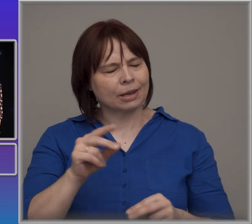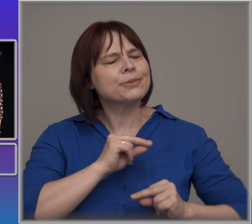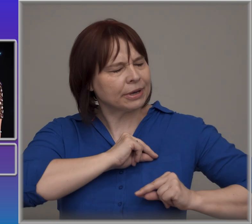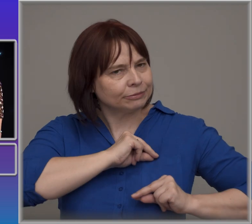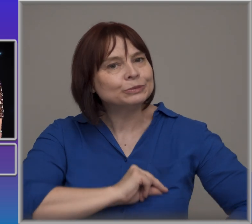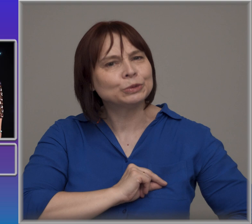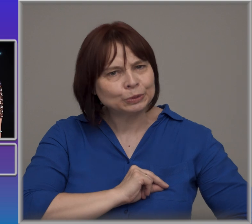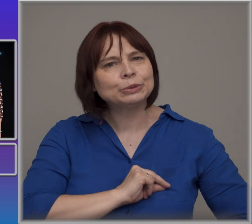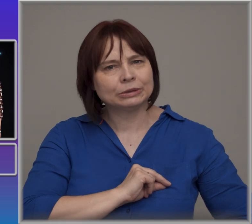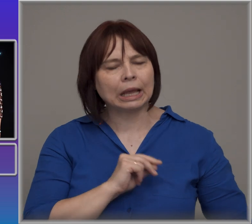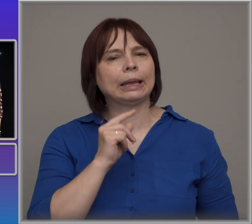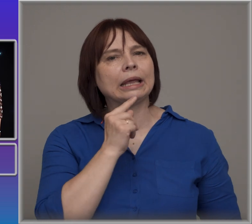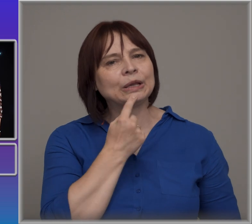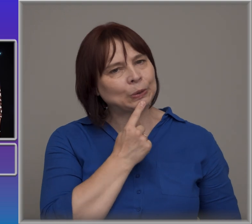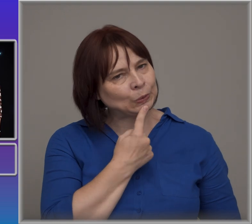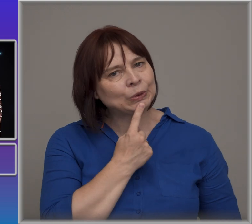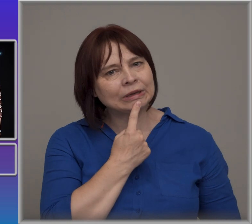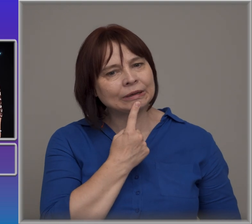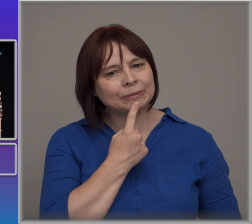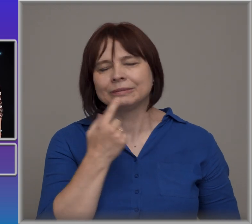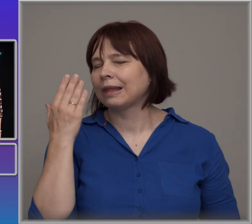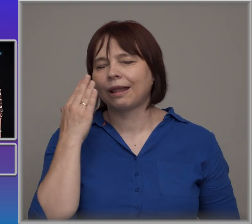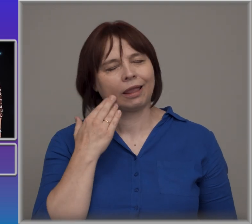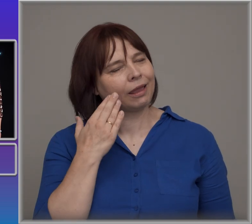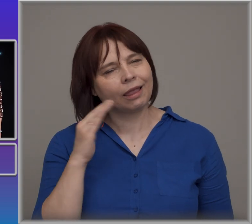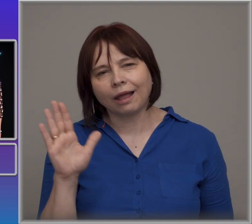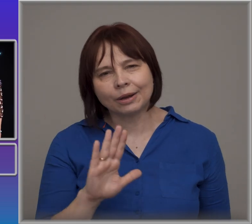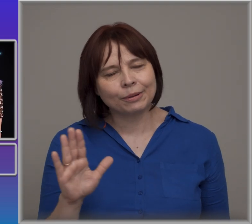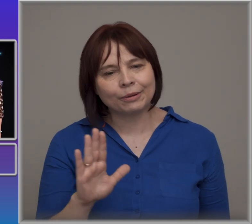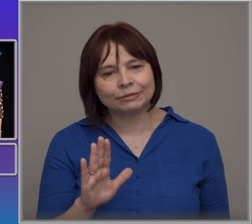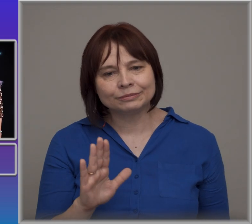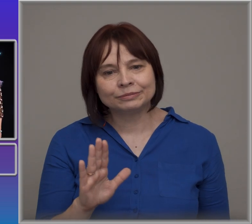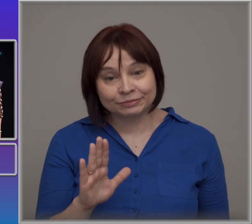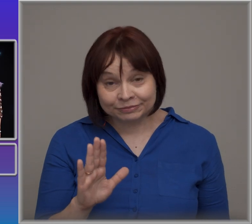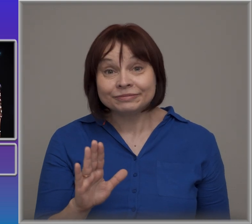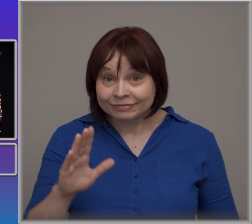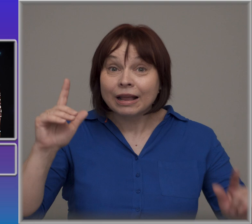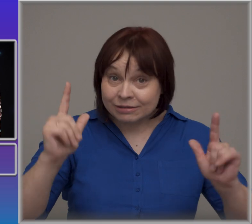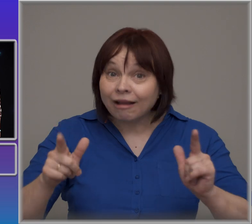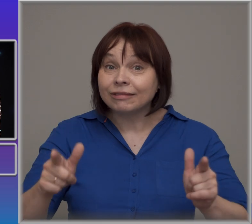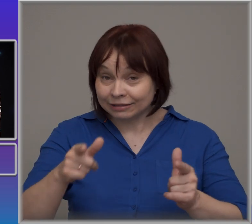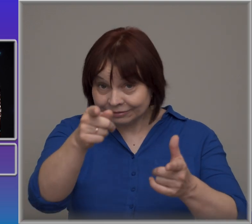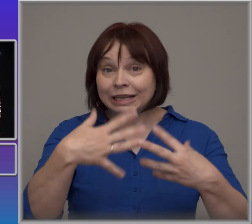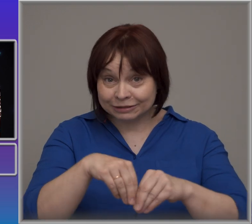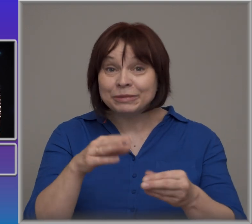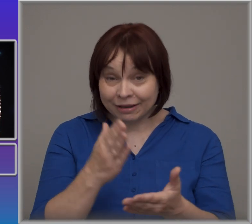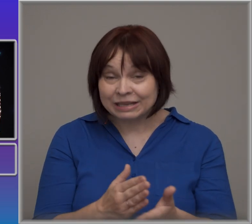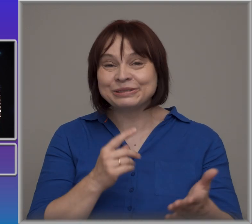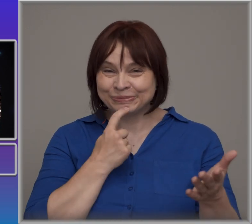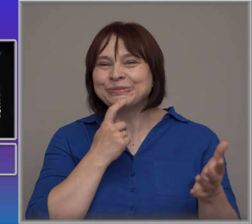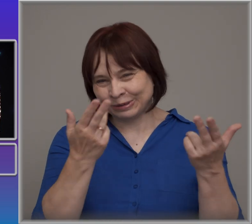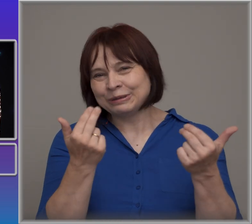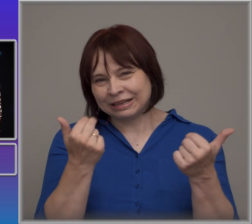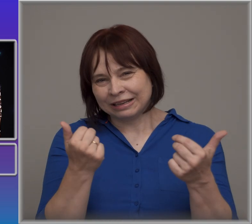другу, отношения к родным, близким, все было в нашем великом Господе. Потому что это огромная сила и